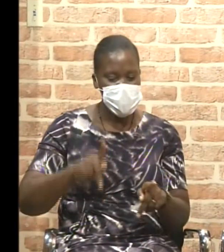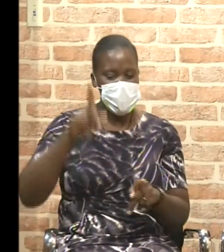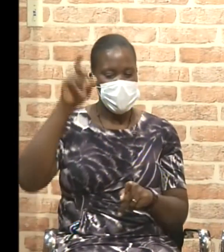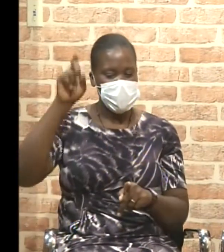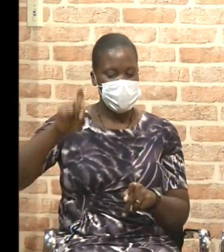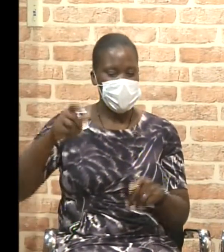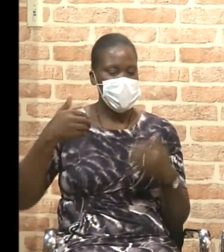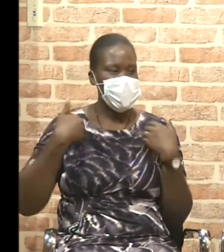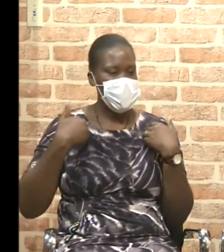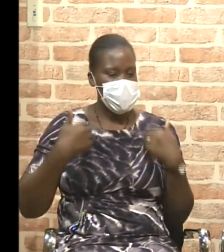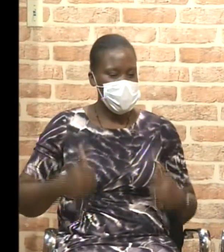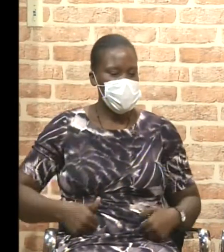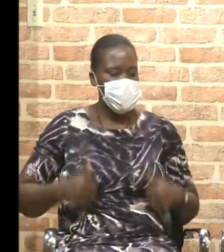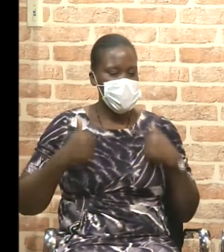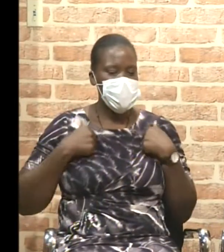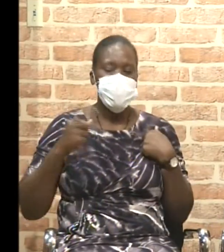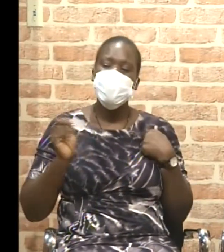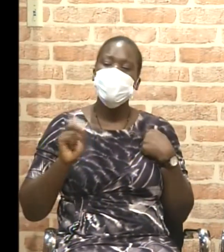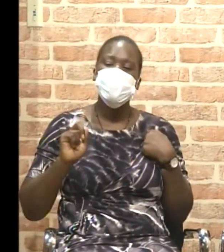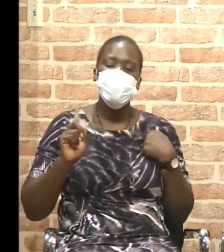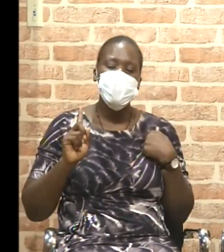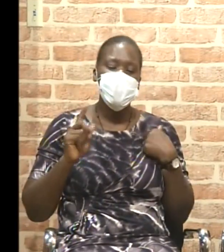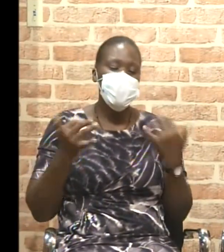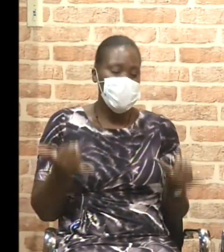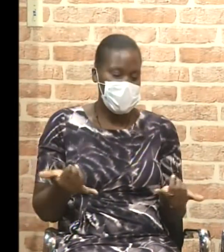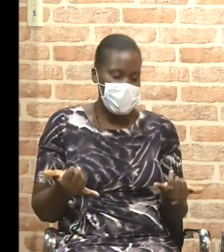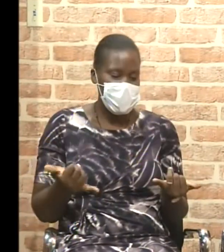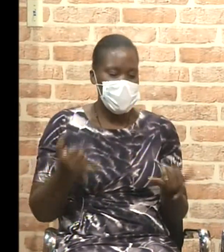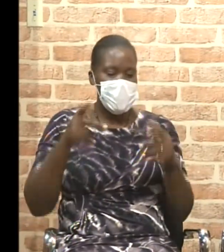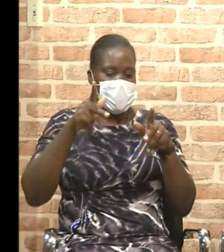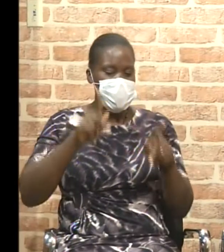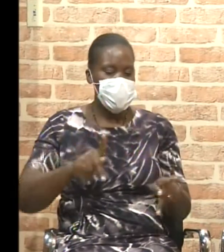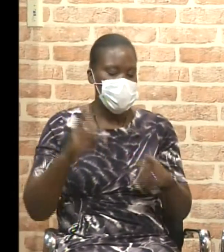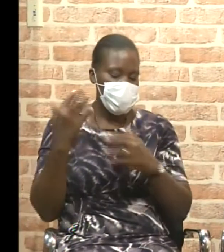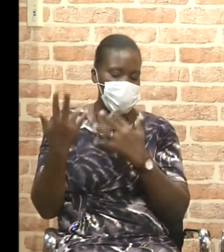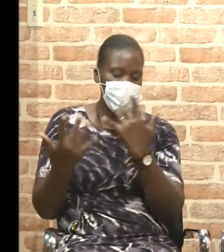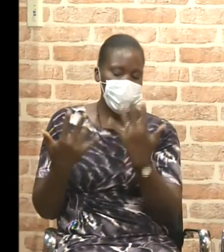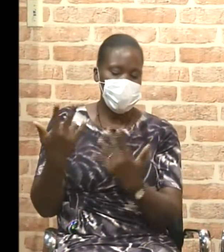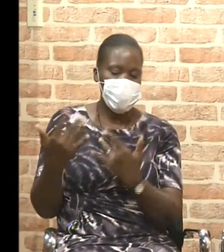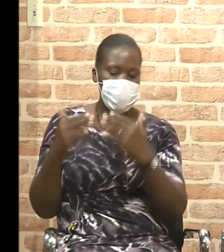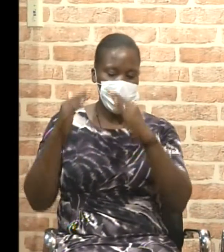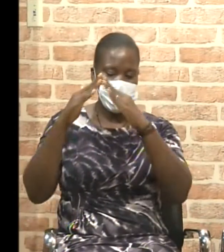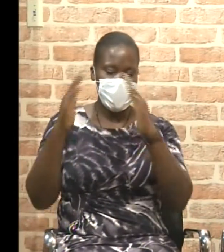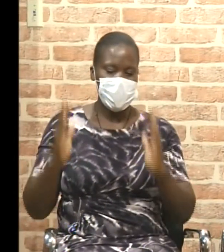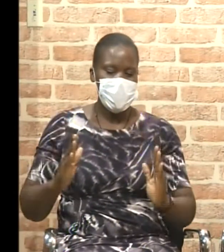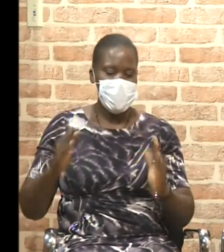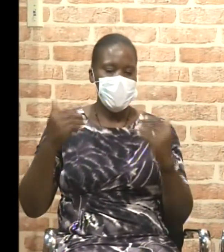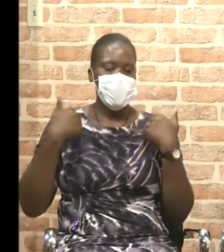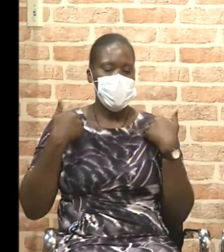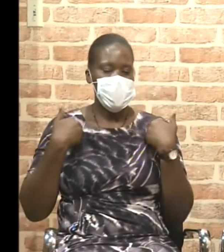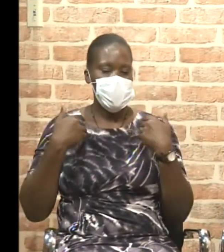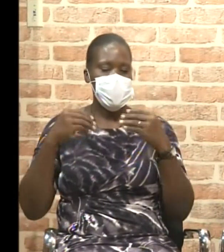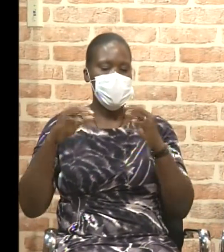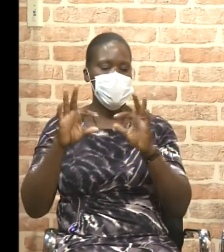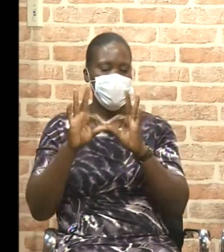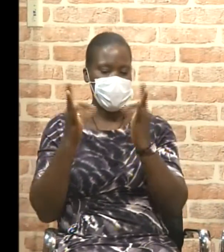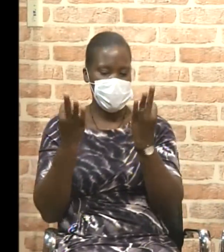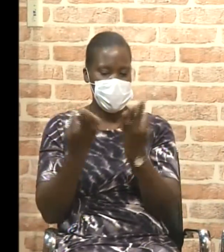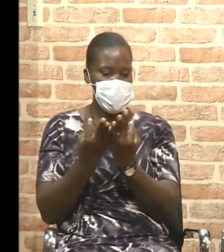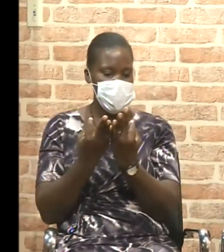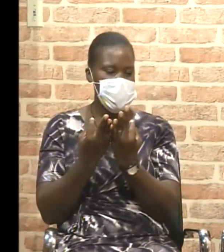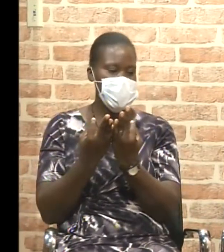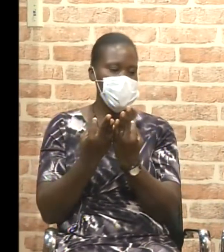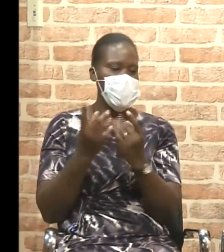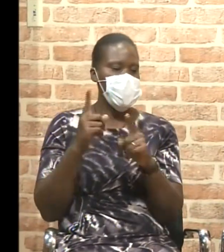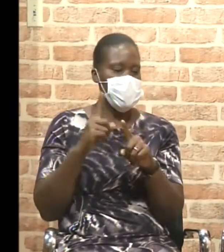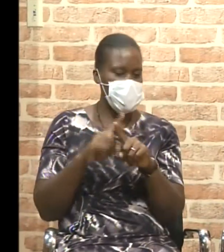rete là-dedans. Côté où il y a monde qui té gagné kay boule yo. Gagnent qui kay famille, gagnent qui kay ensemble, mais tout l'autre monde